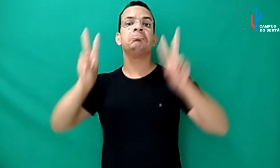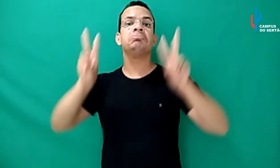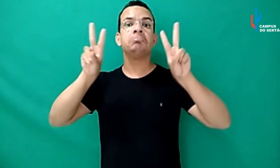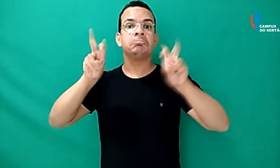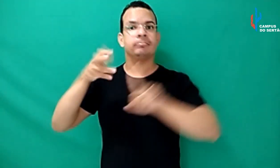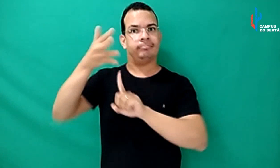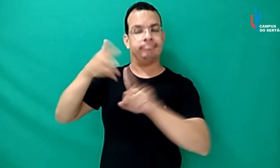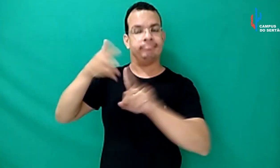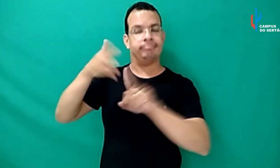UFBA,